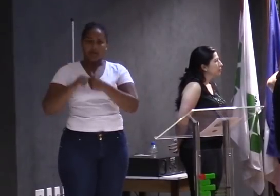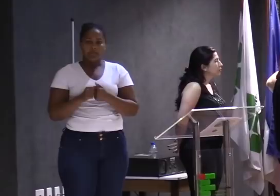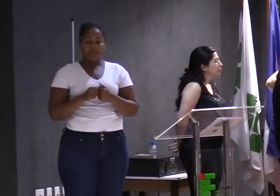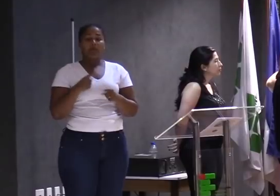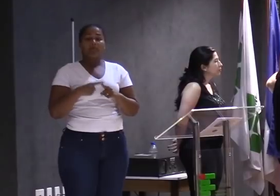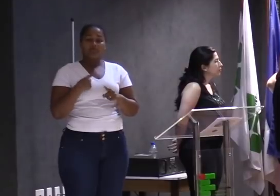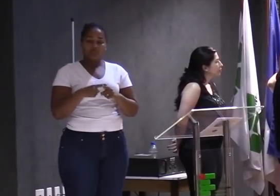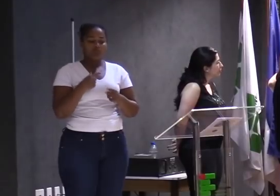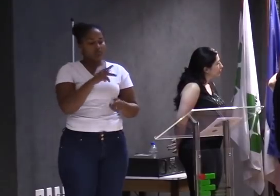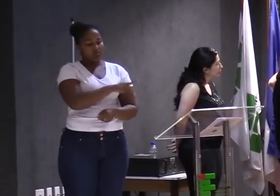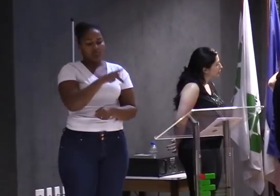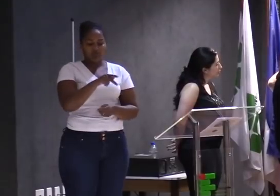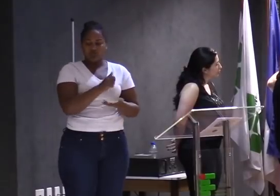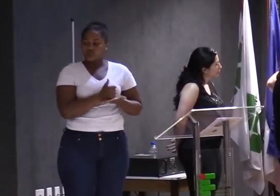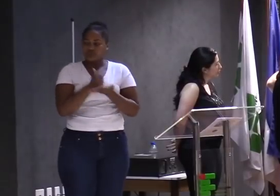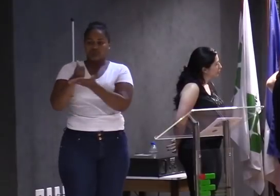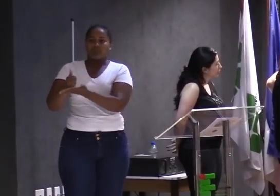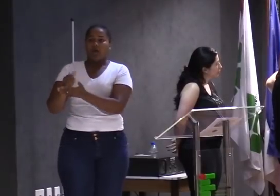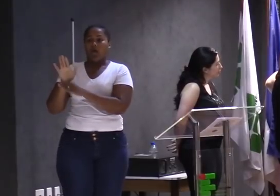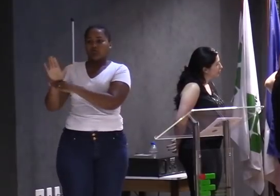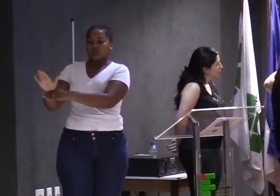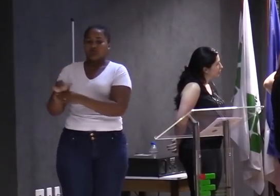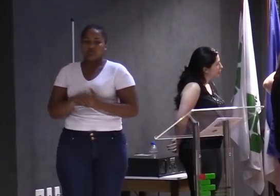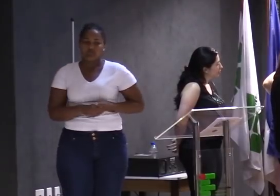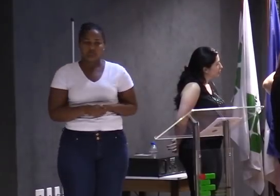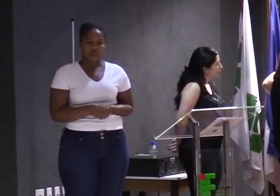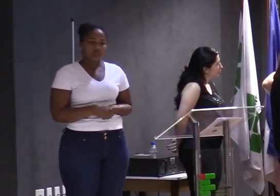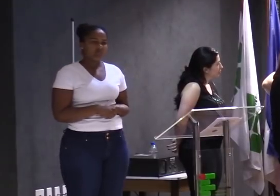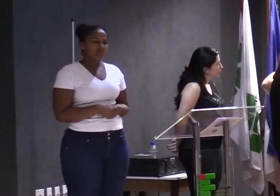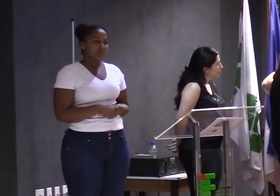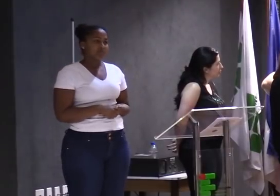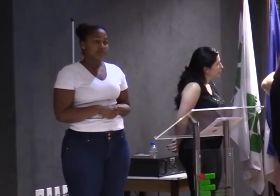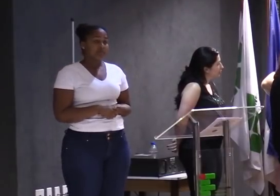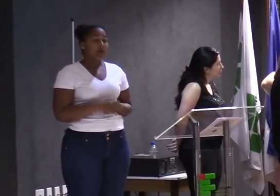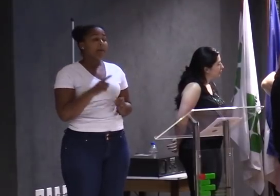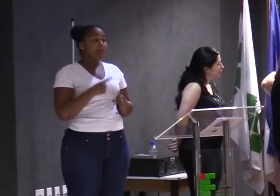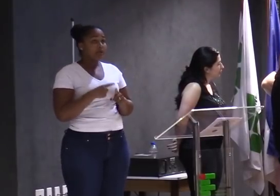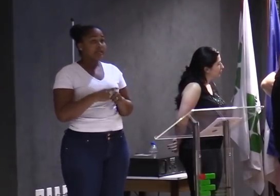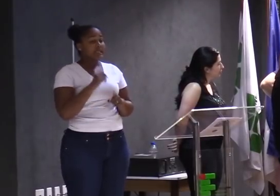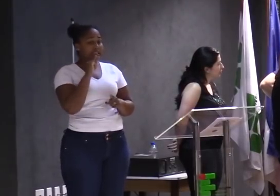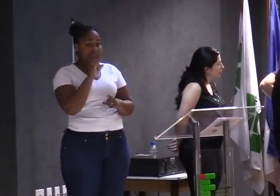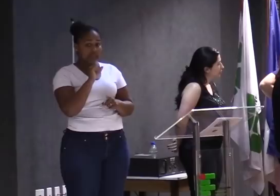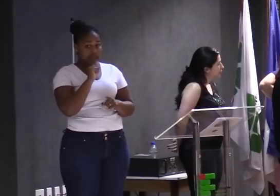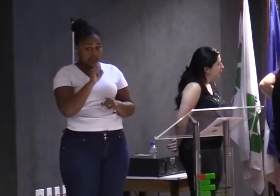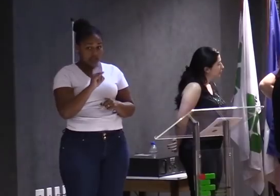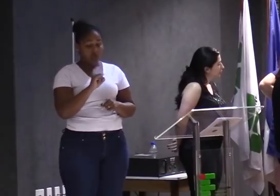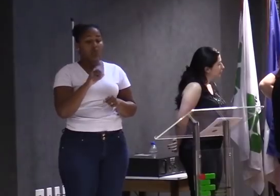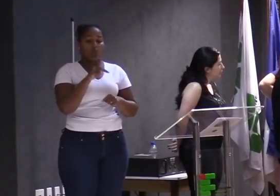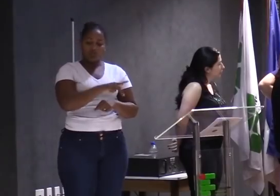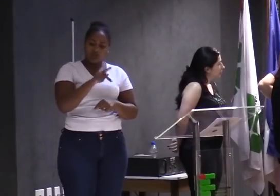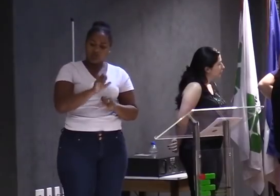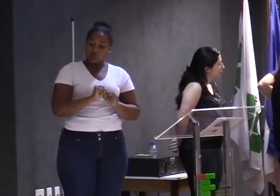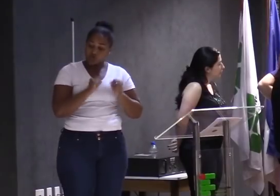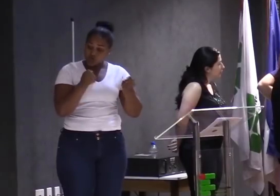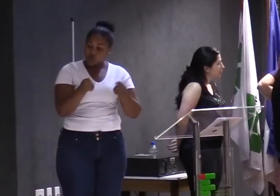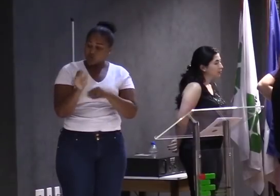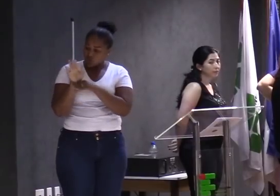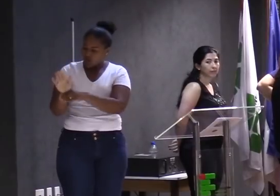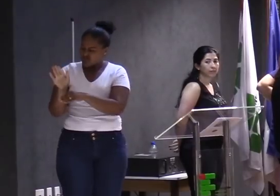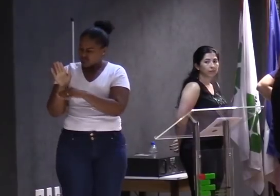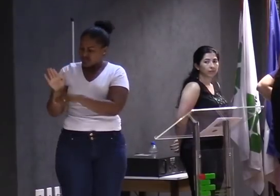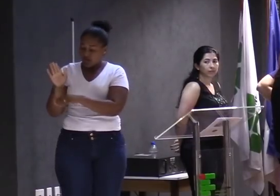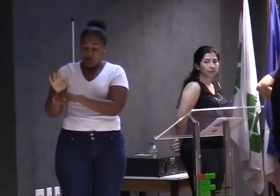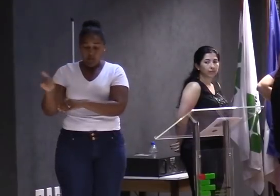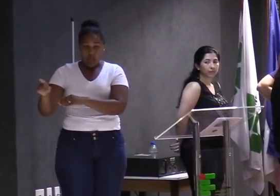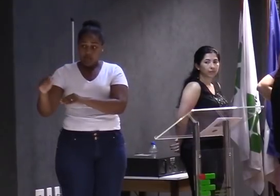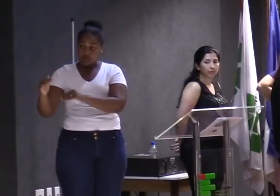colaborando, e o aluno se interessa. Tá? Então, o que, que acontece? O aluno ele quer chegar todo dia, ele quer